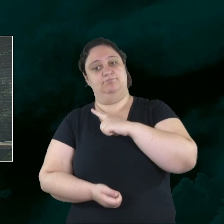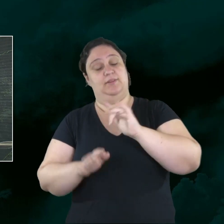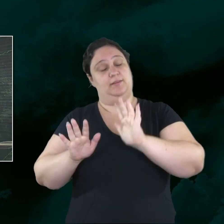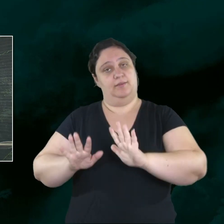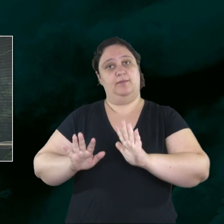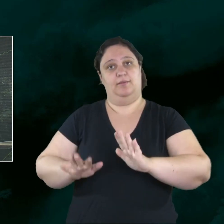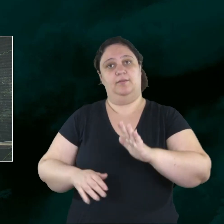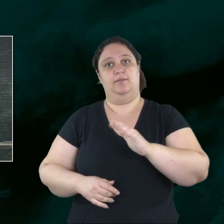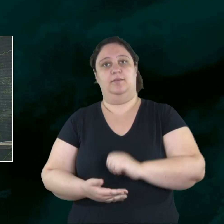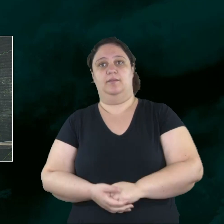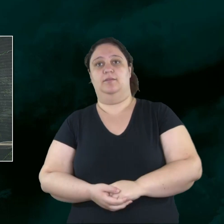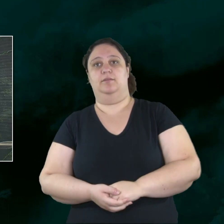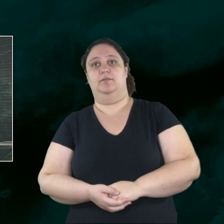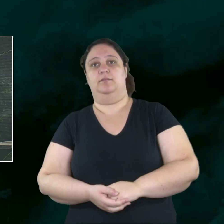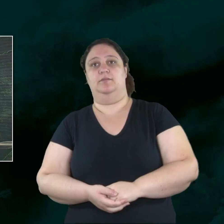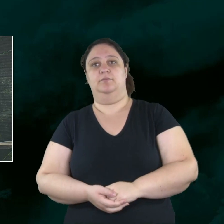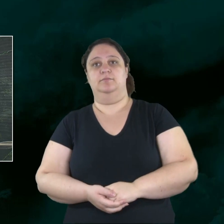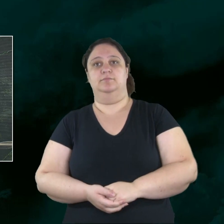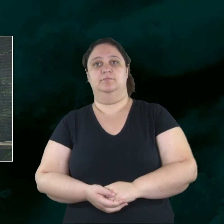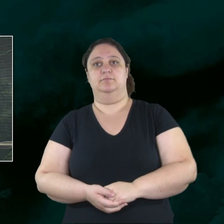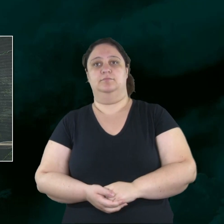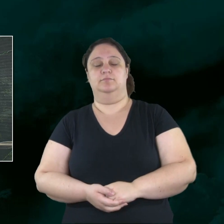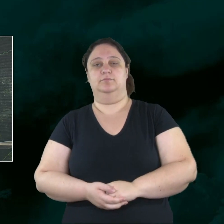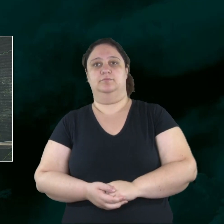conservou o